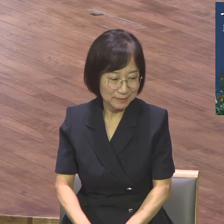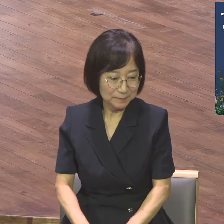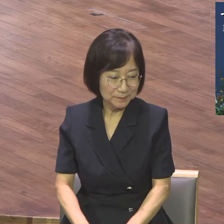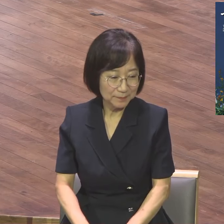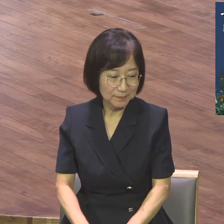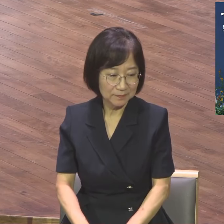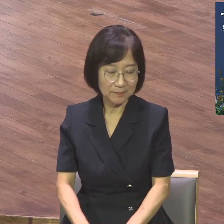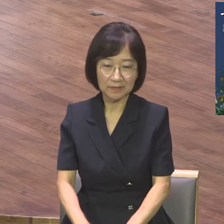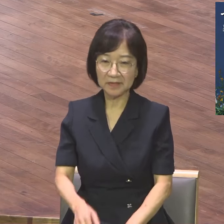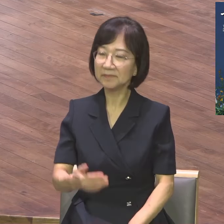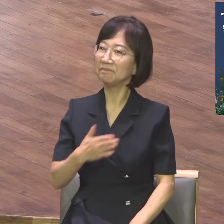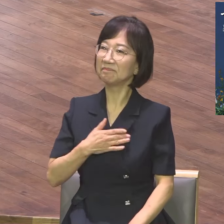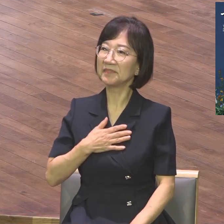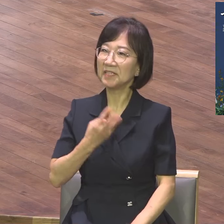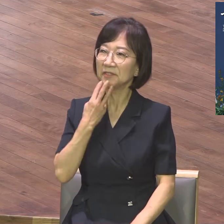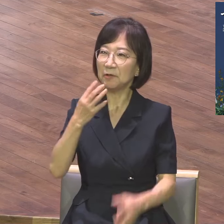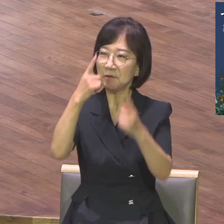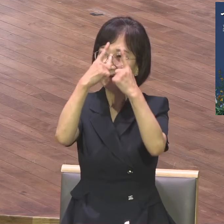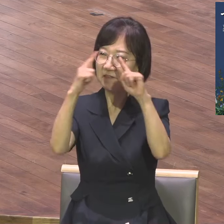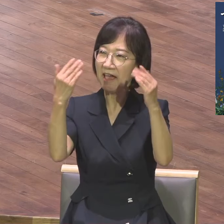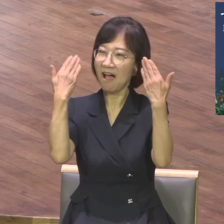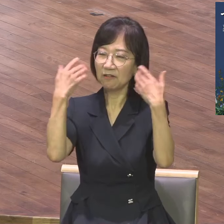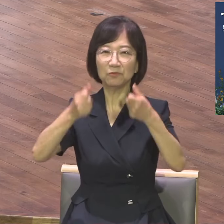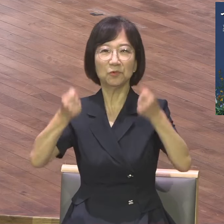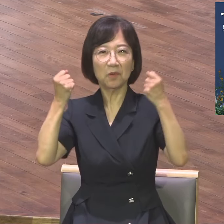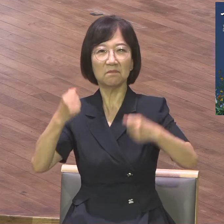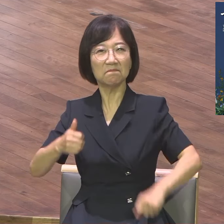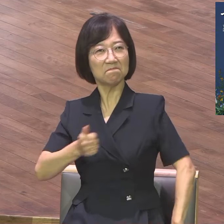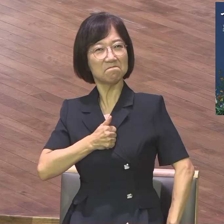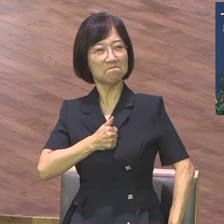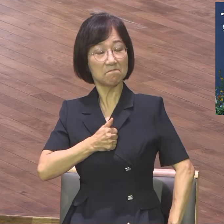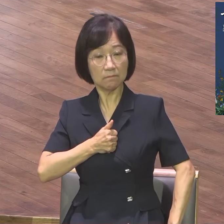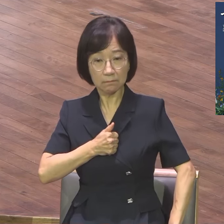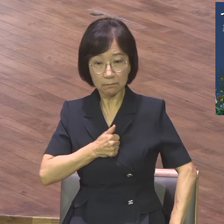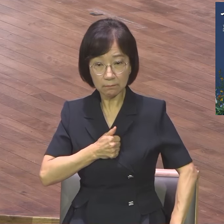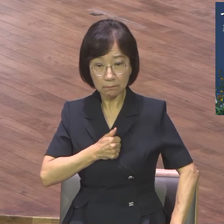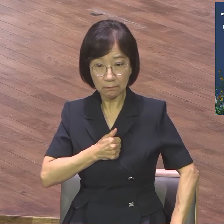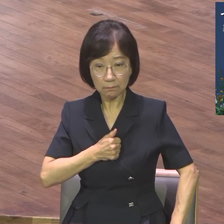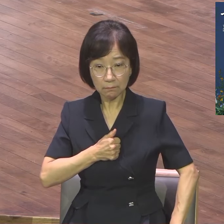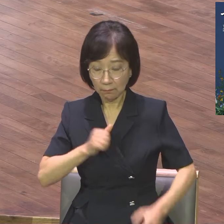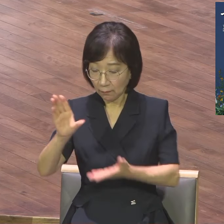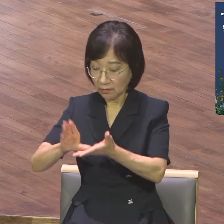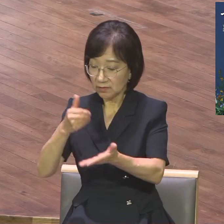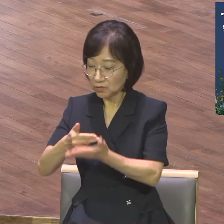미안합니다. 서울대를 나왔다. 다르구나. 역시 그리스도 없어.